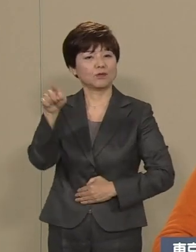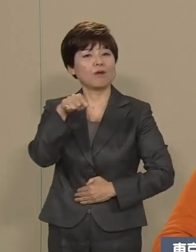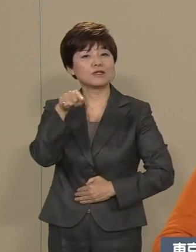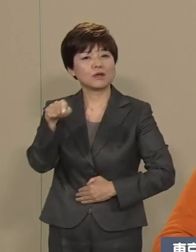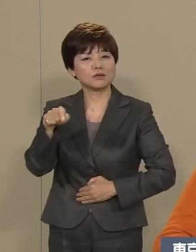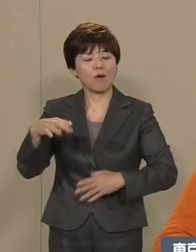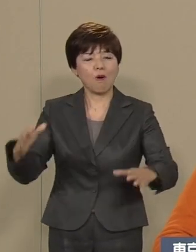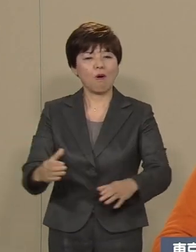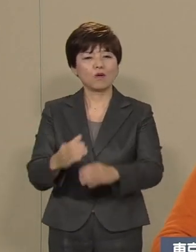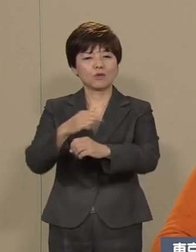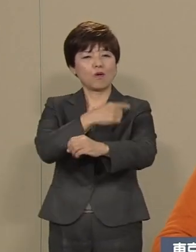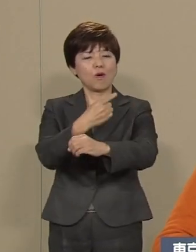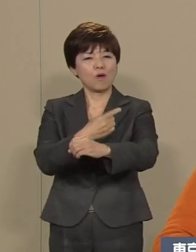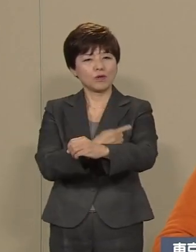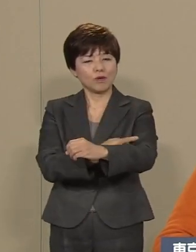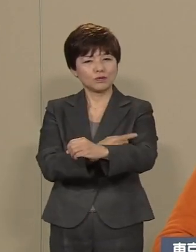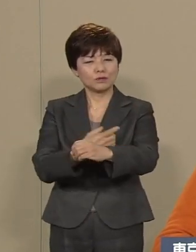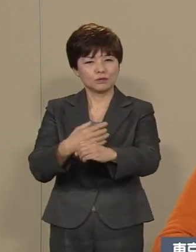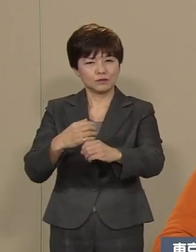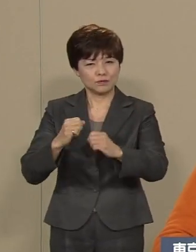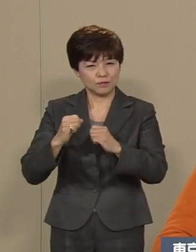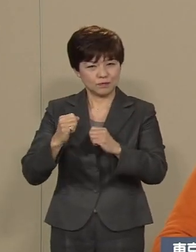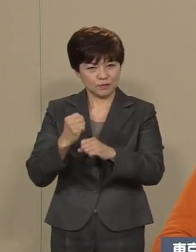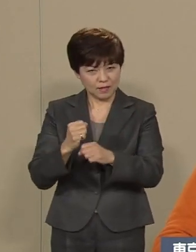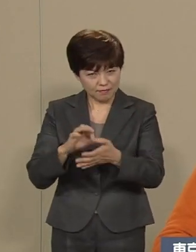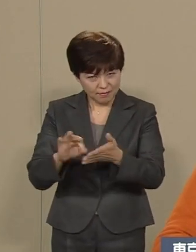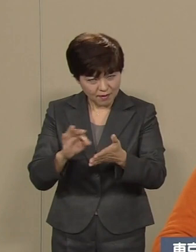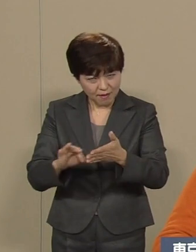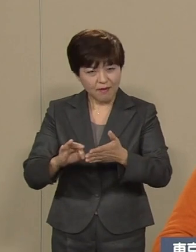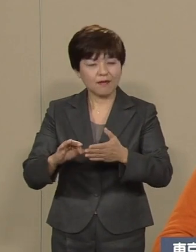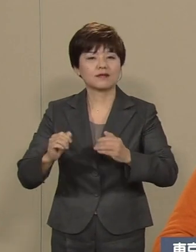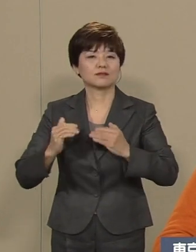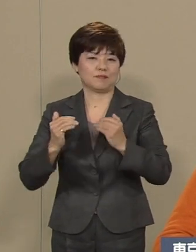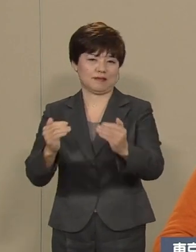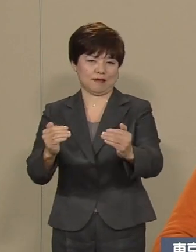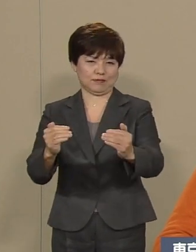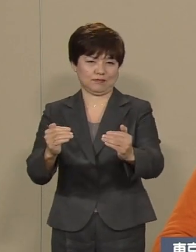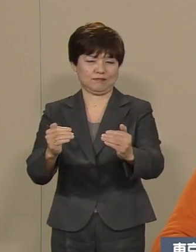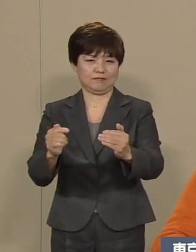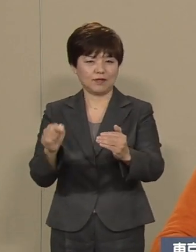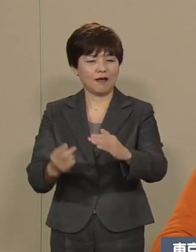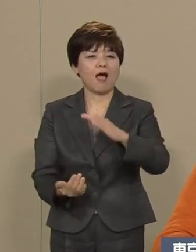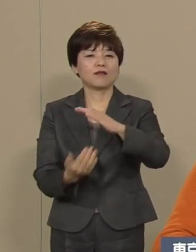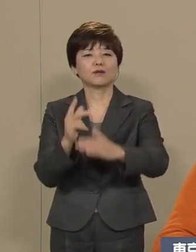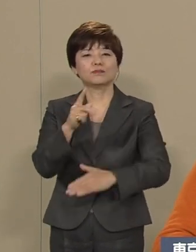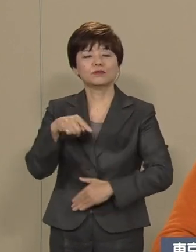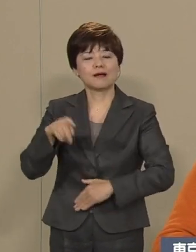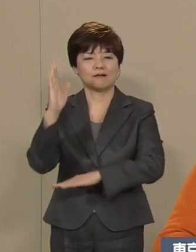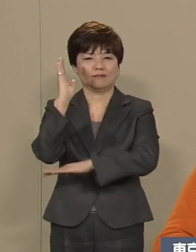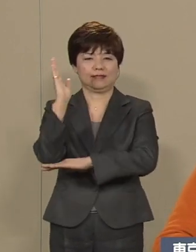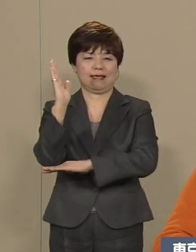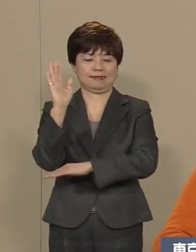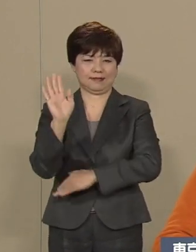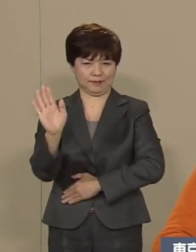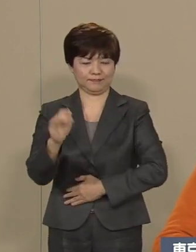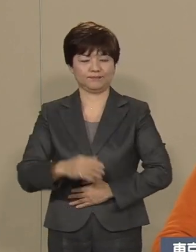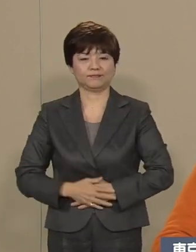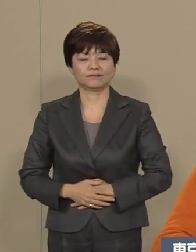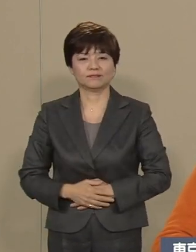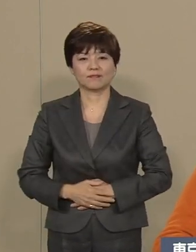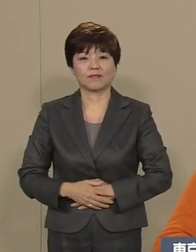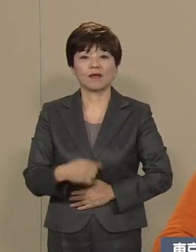で進めていく政治がトップガン政治であります私